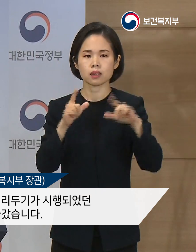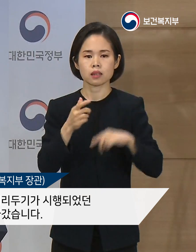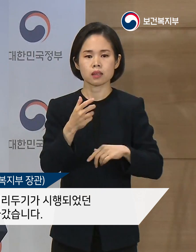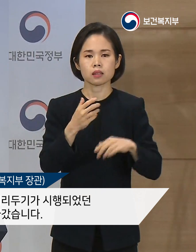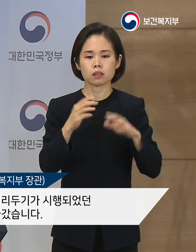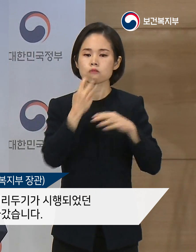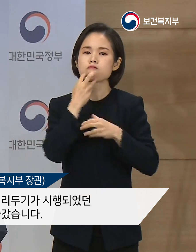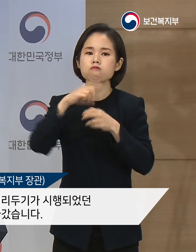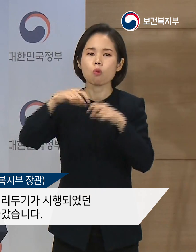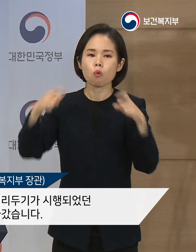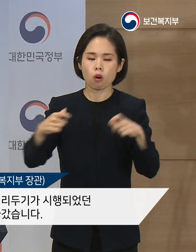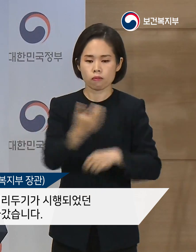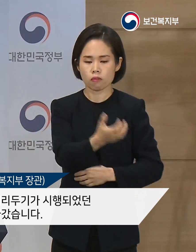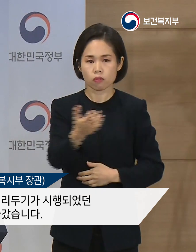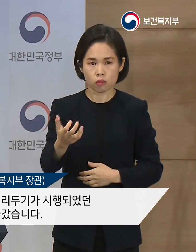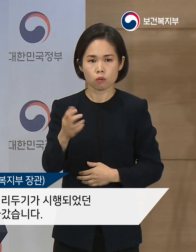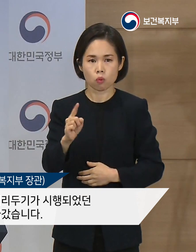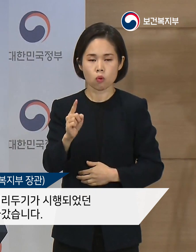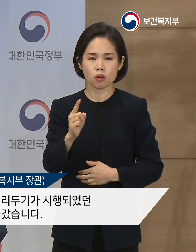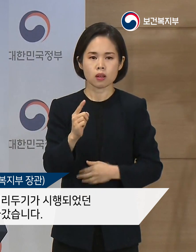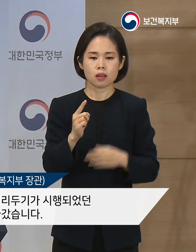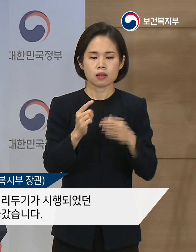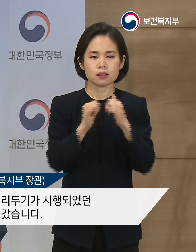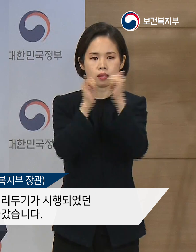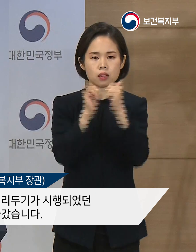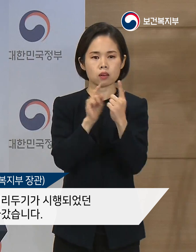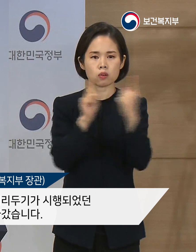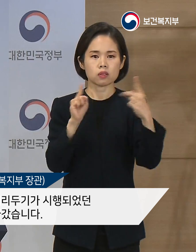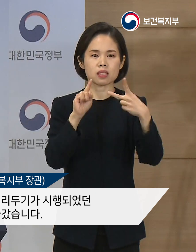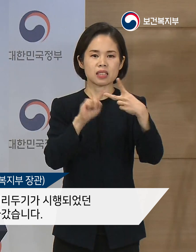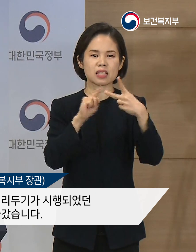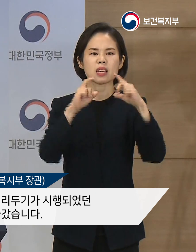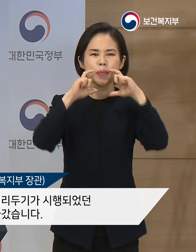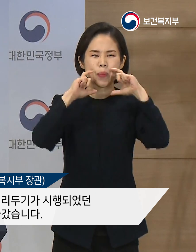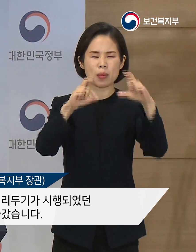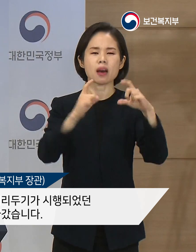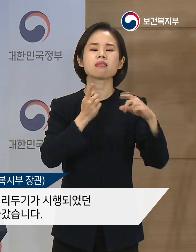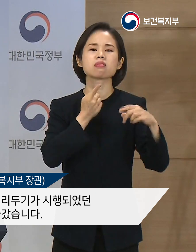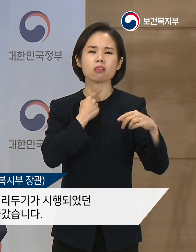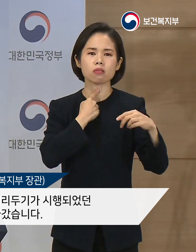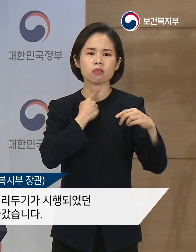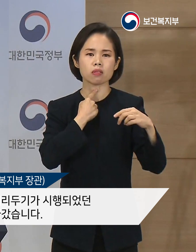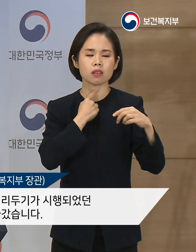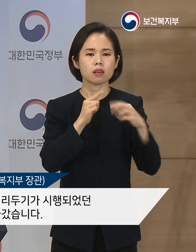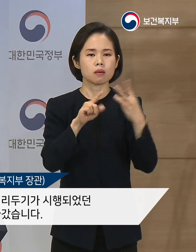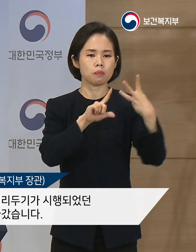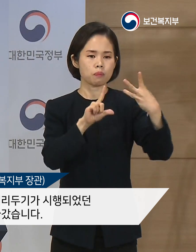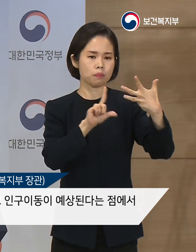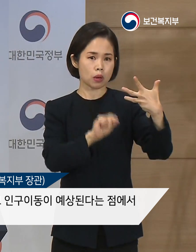거리두기가 시행되었던 8월 15일과 거의 비슷한 수준으로 돌아갔습니다.